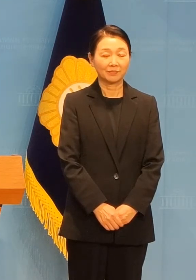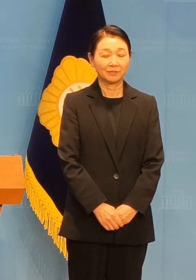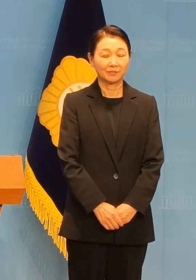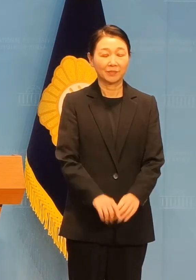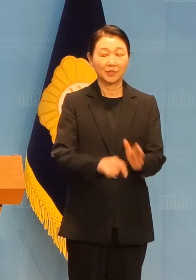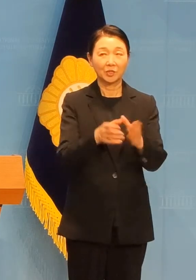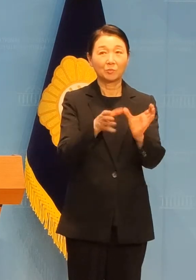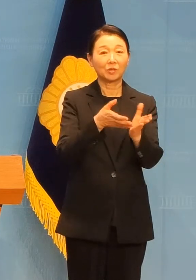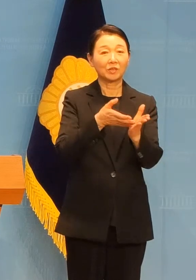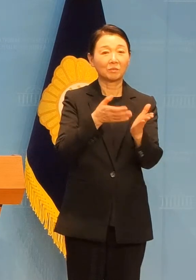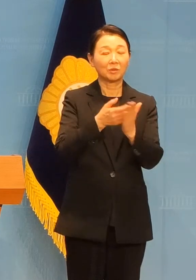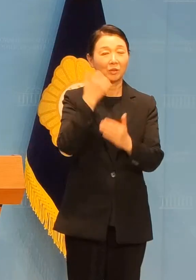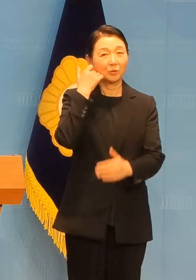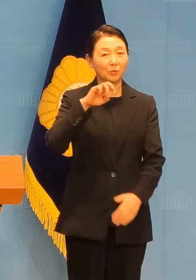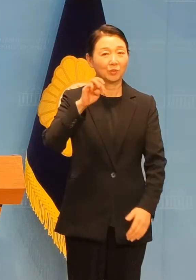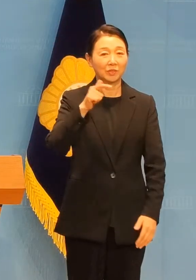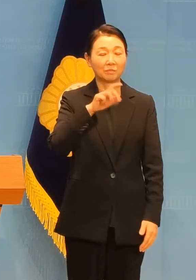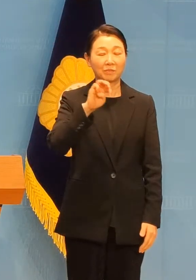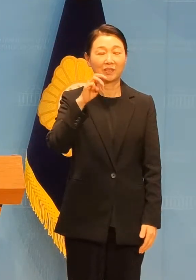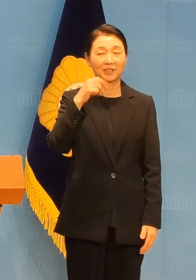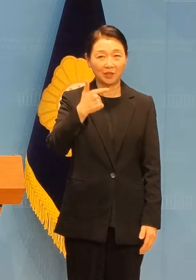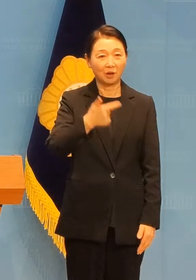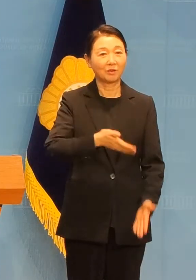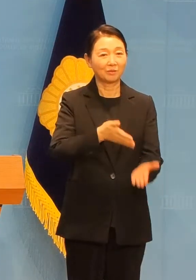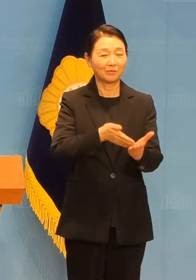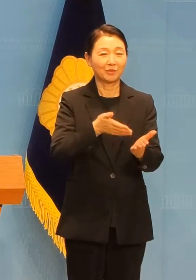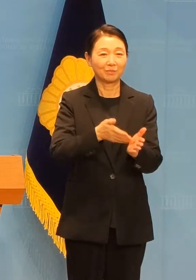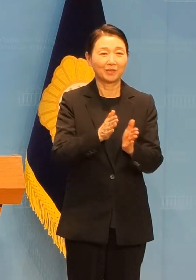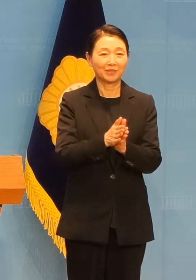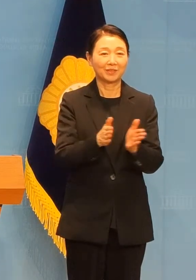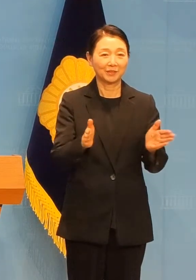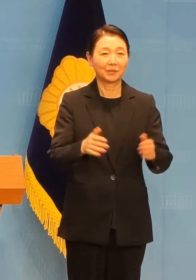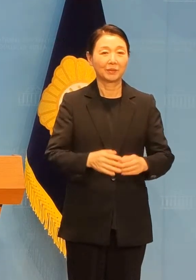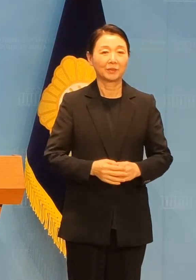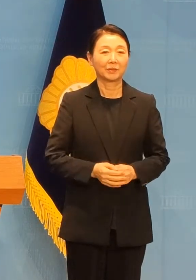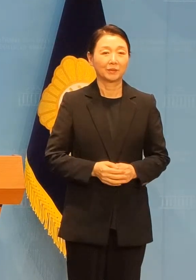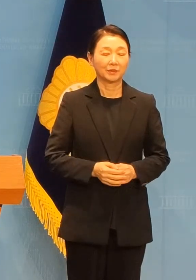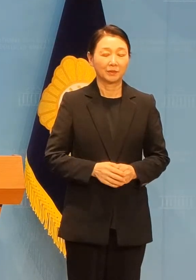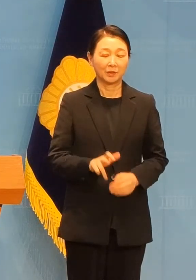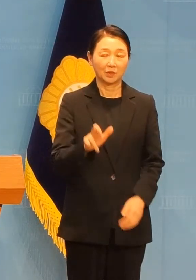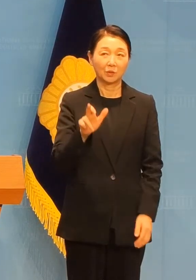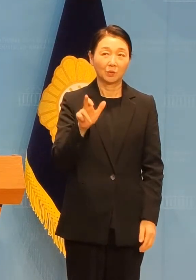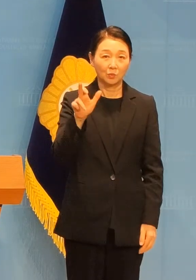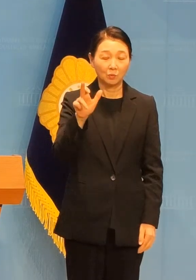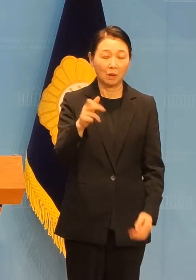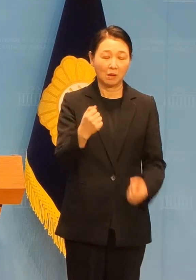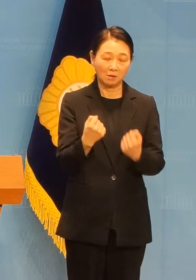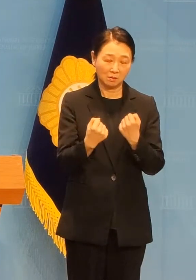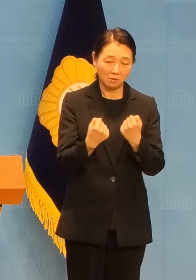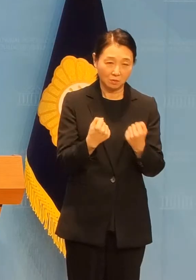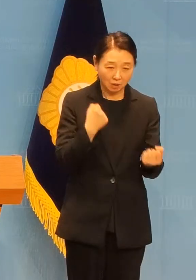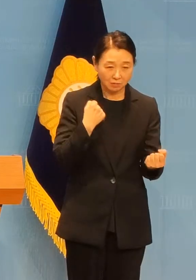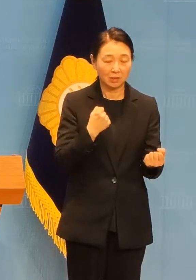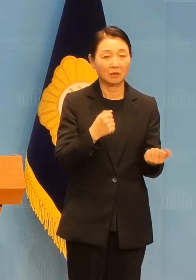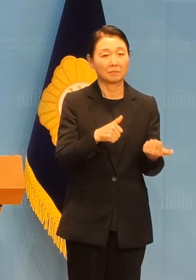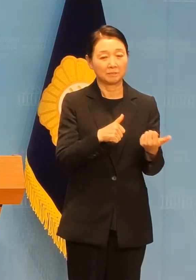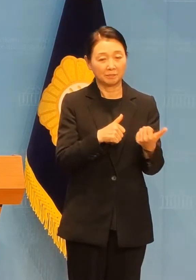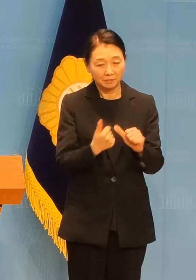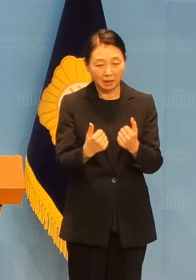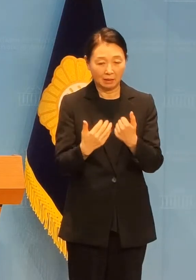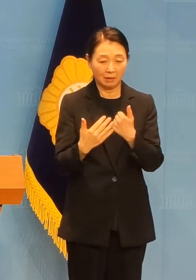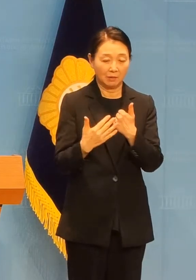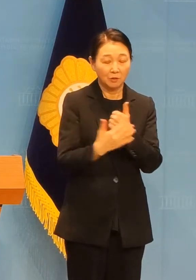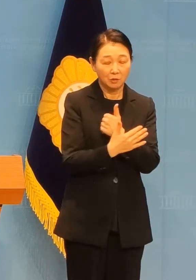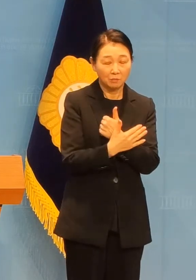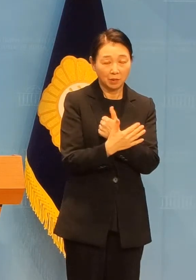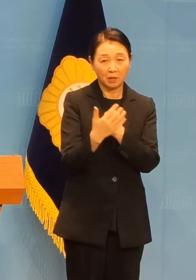진보당 대변인 신미연입니다. 브리핑을 시작하겠습니다. 쿠팡의 과로사 은폐 면죄부 주려는 국민의힘